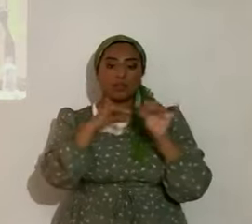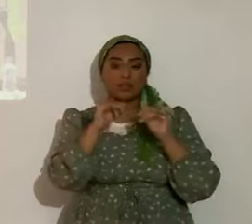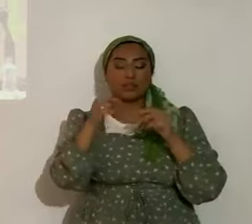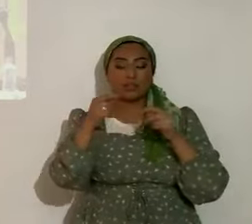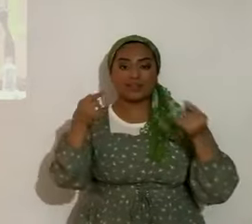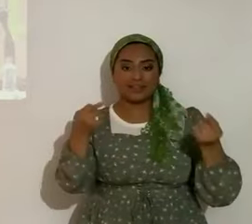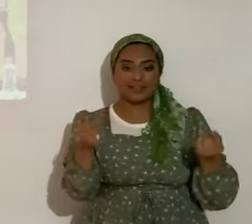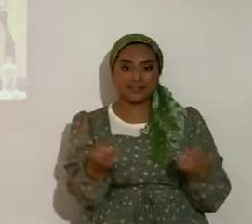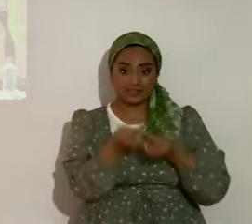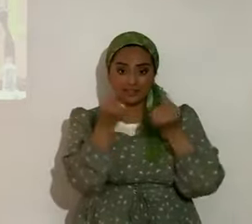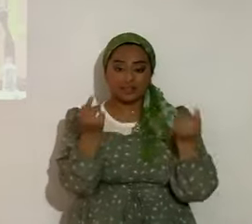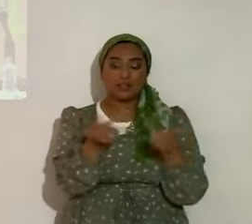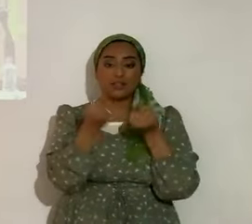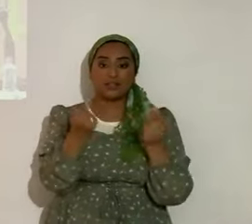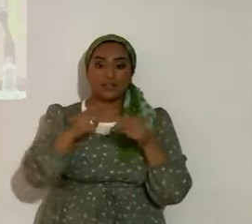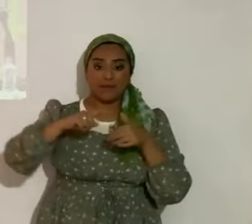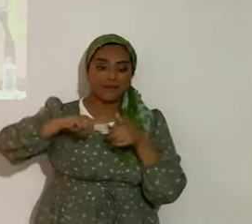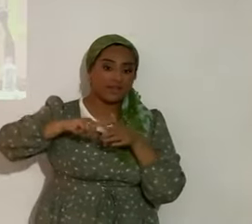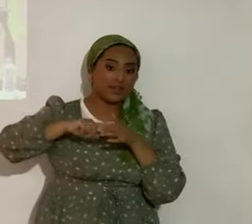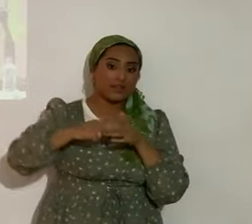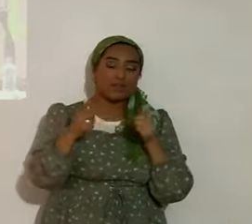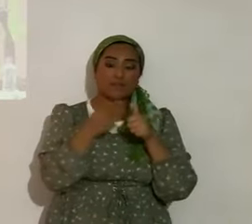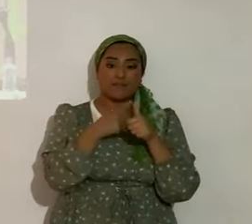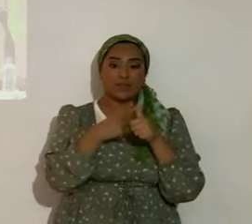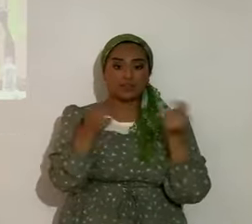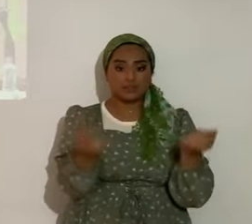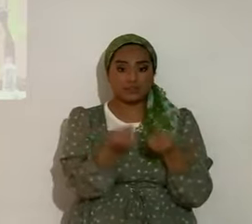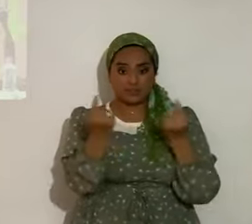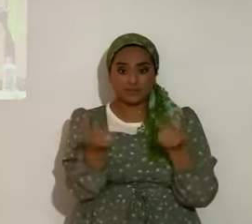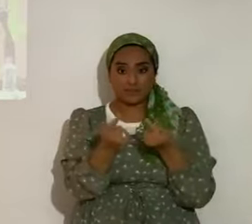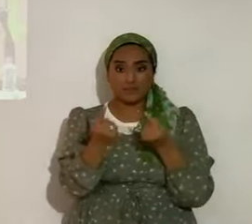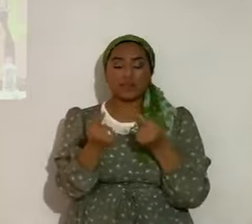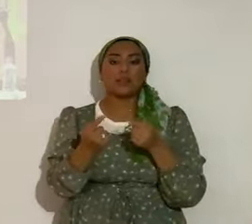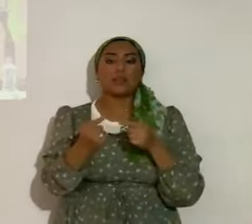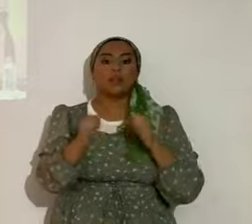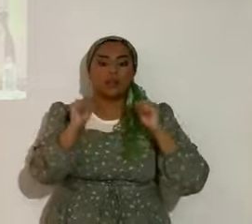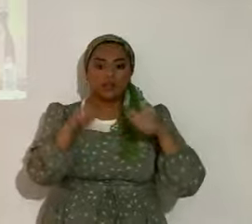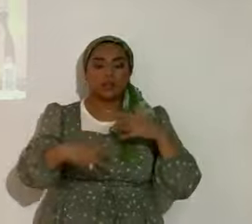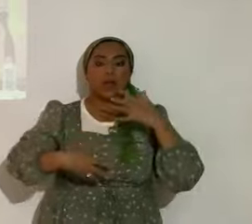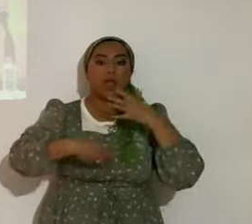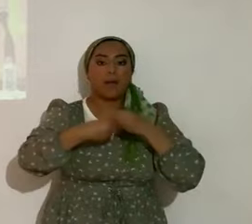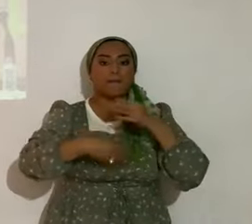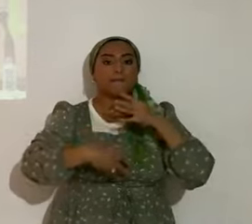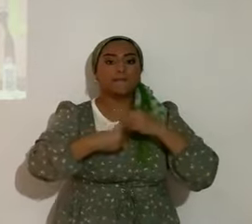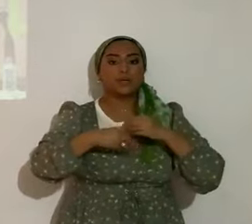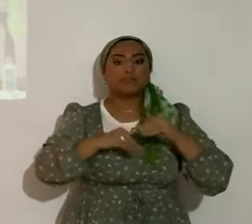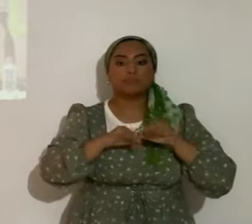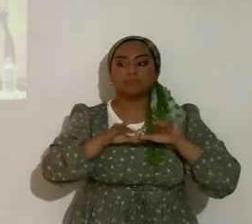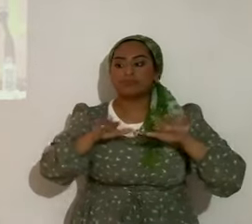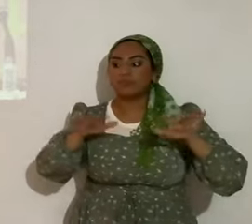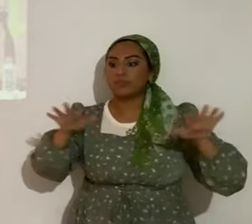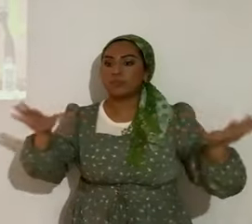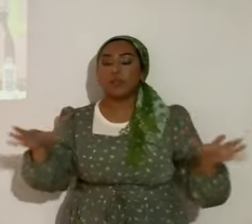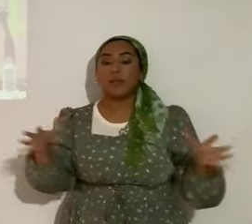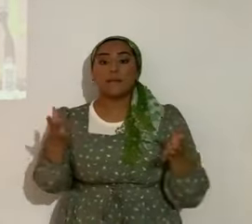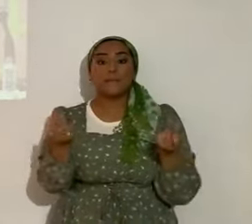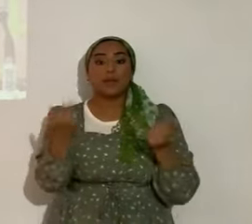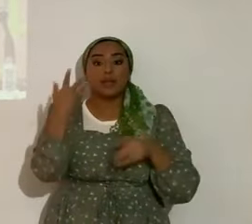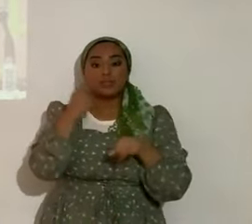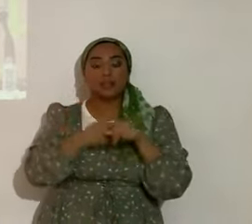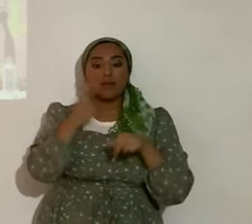o pecado, que es generalmente pecado, la situación puede multiplicarse. Muchas veces